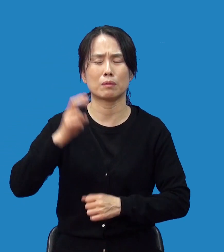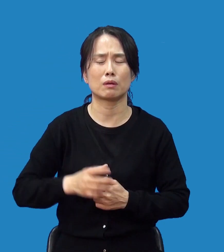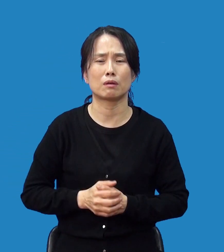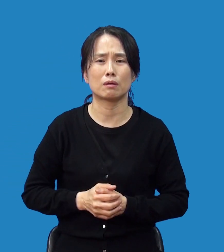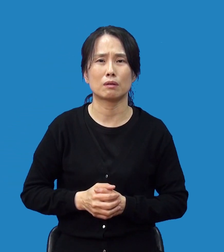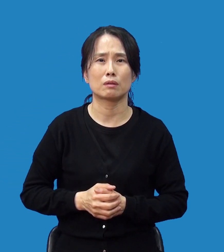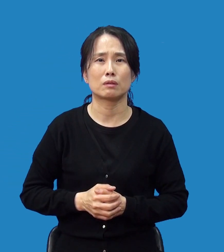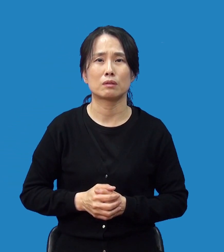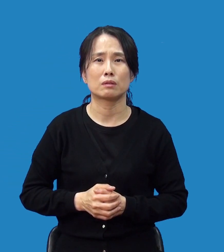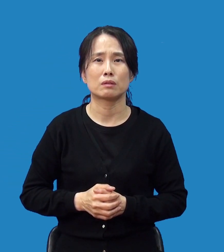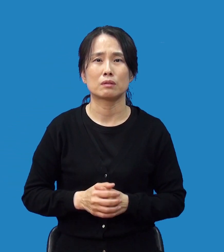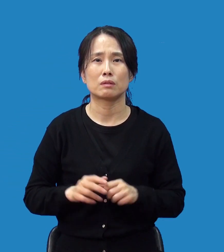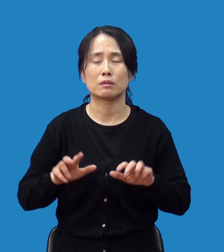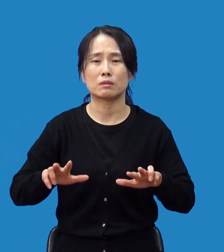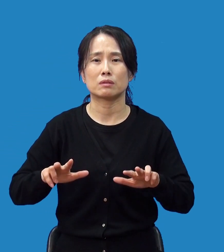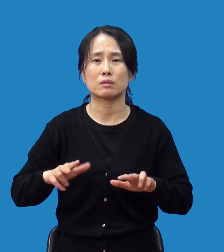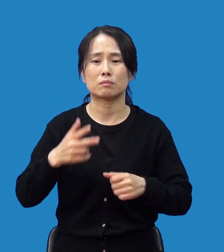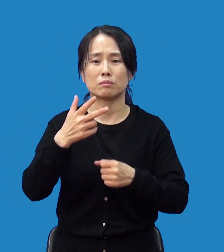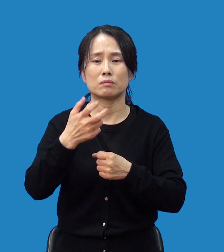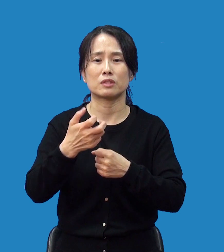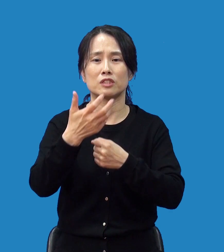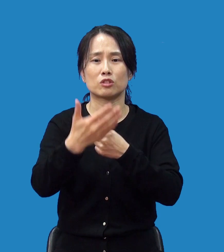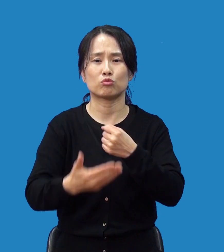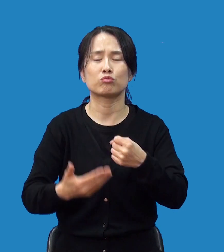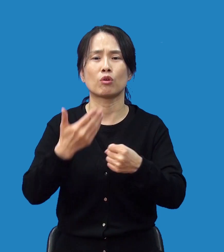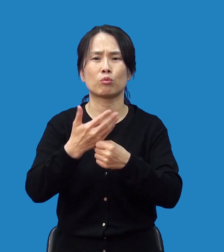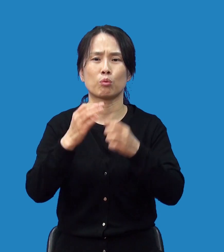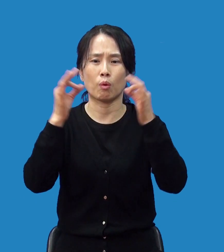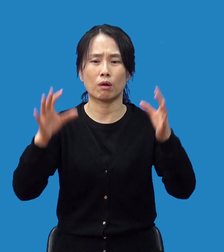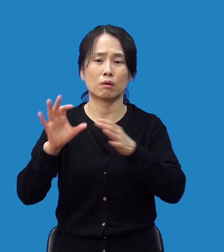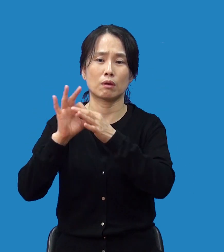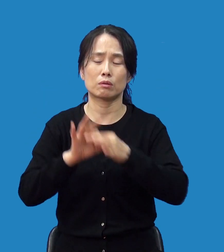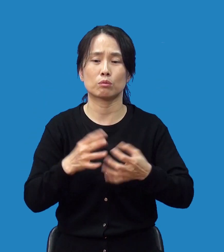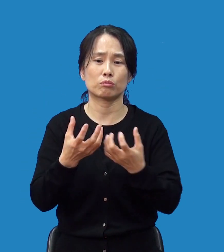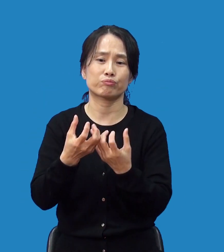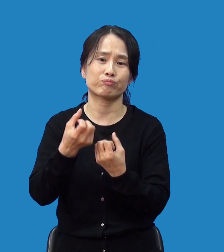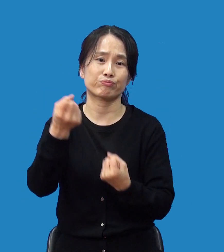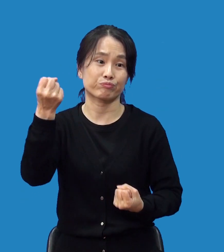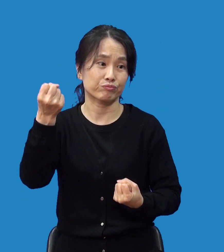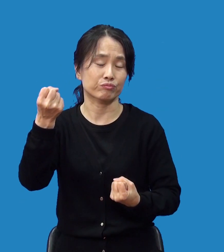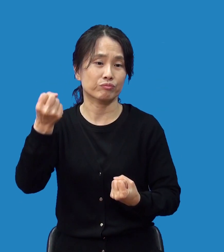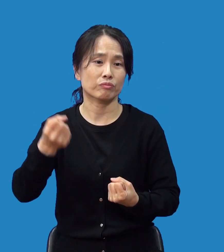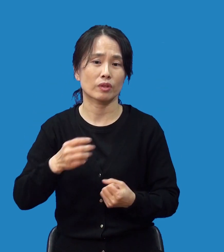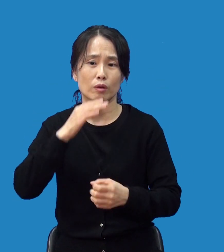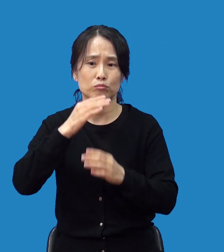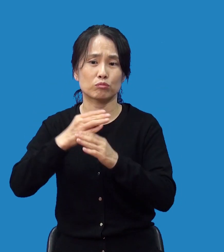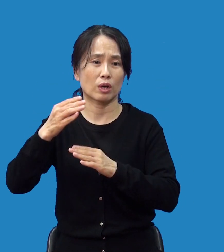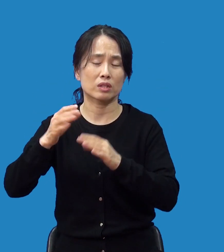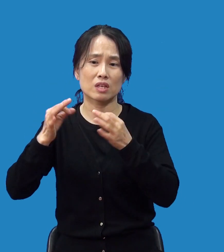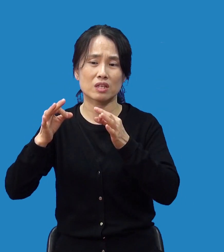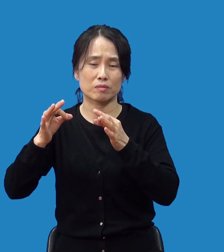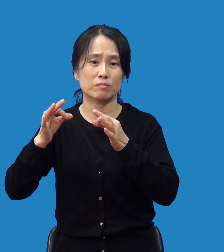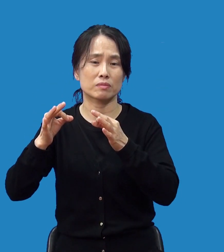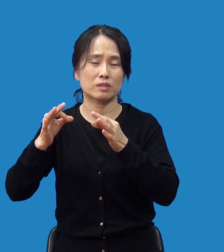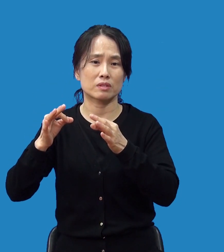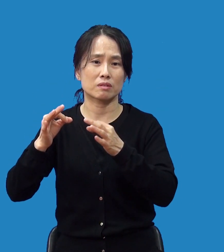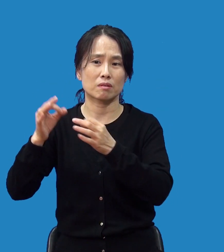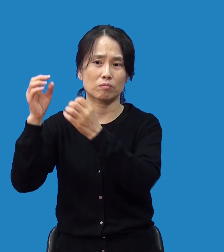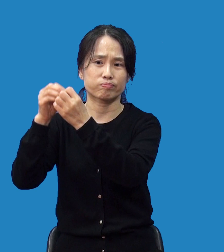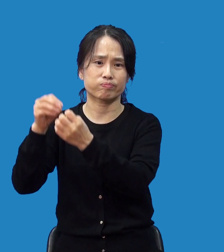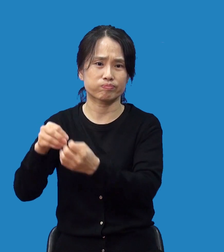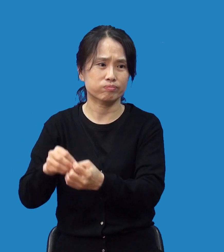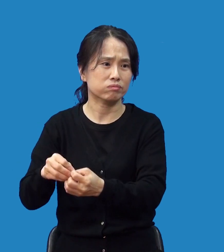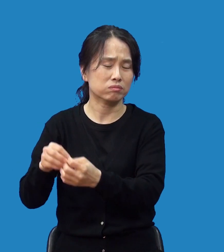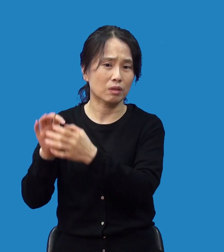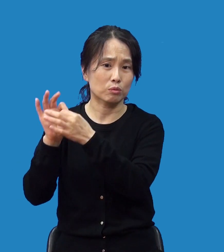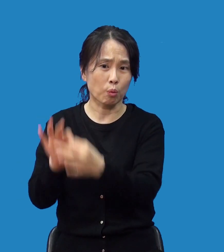3대째 79년째 이어져 오고 있는 김씨 일가에 세습 권력이